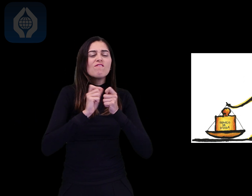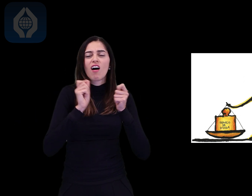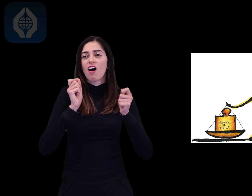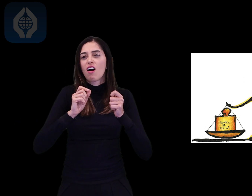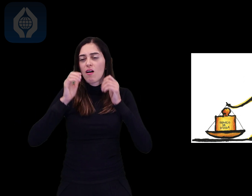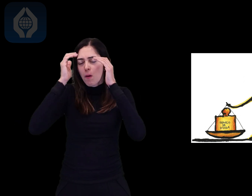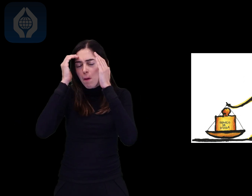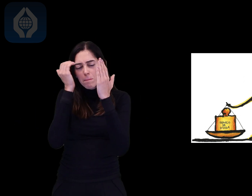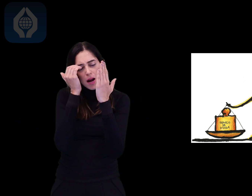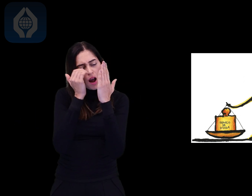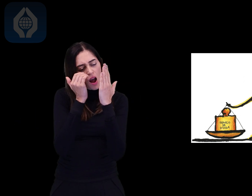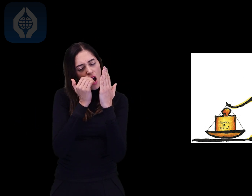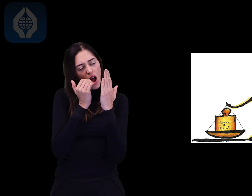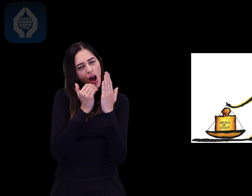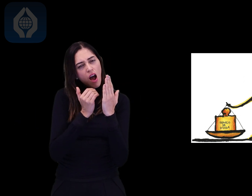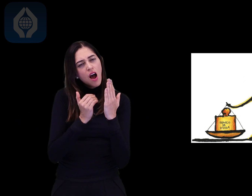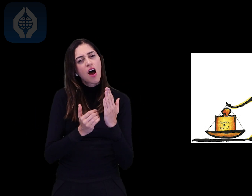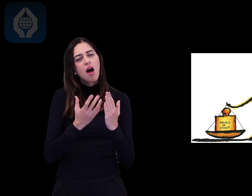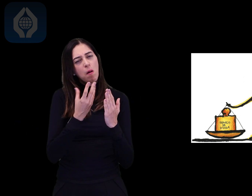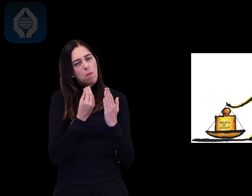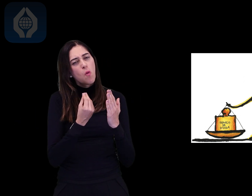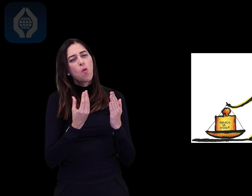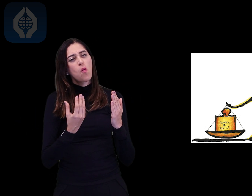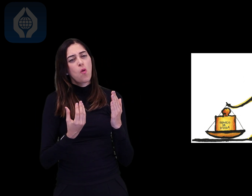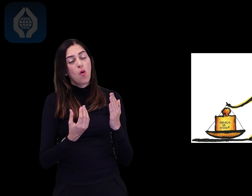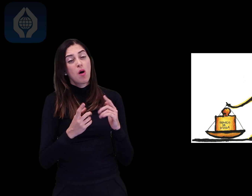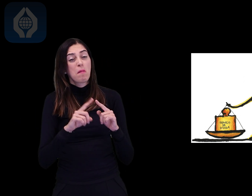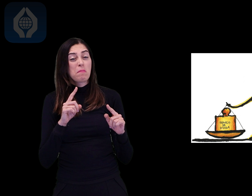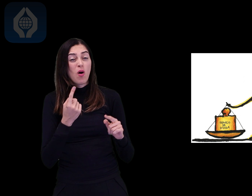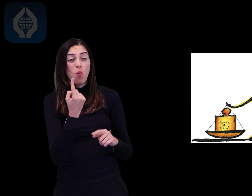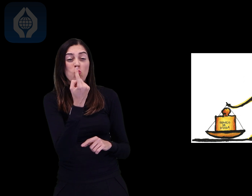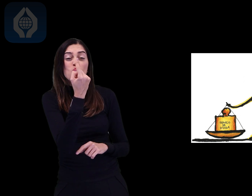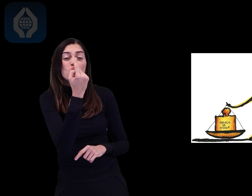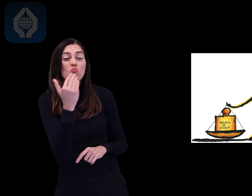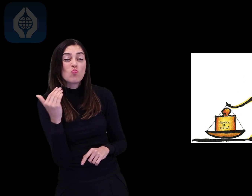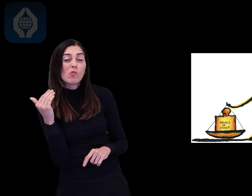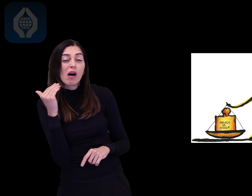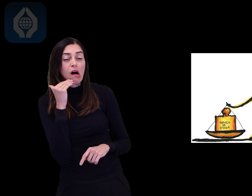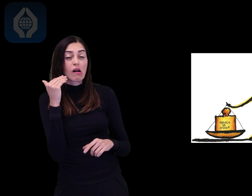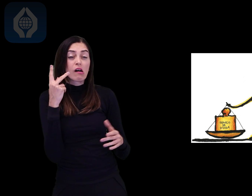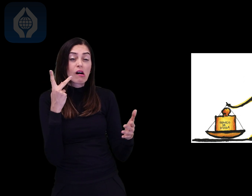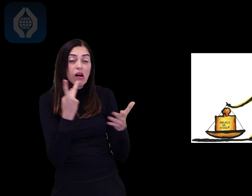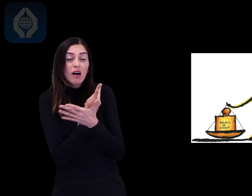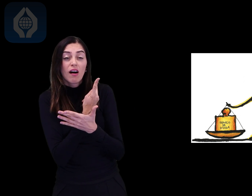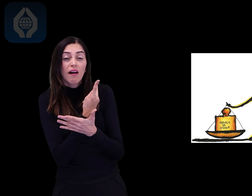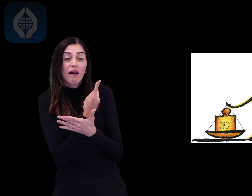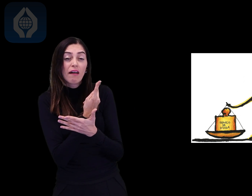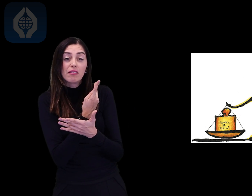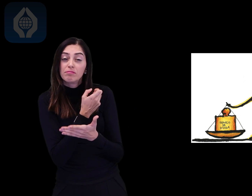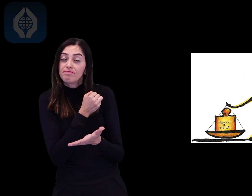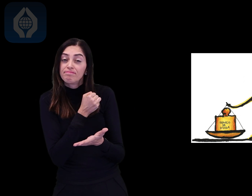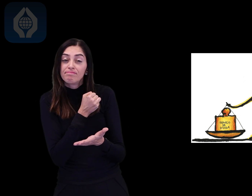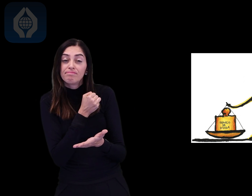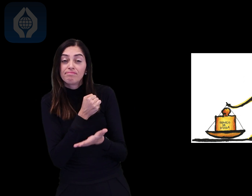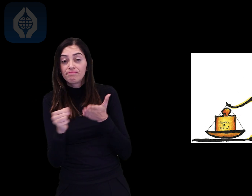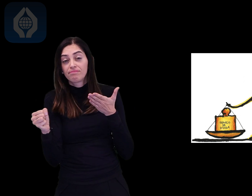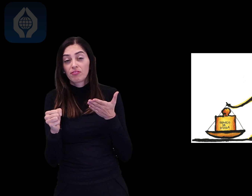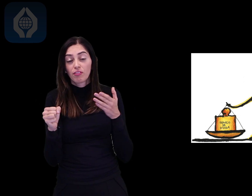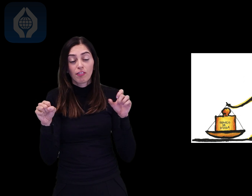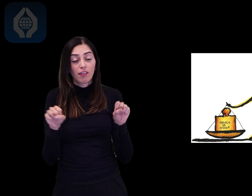pudesse praticar milhares de obras boas e até se pudesse obedecer aos mandamentos de Deus a maior parte do tempo,